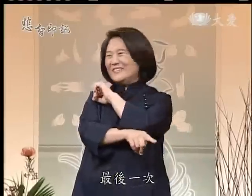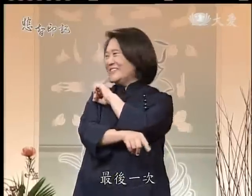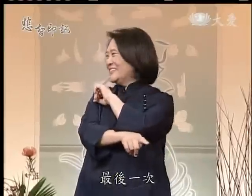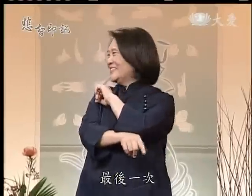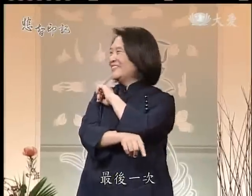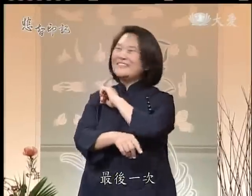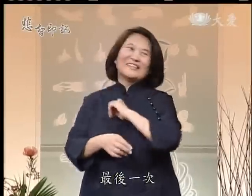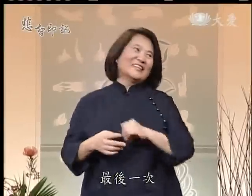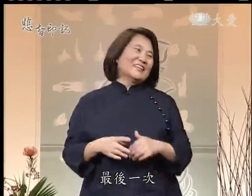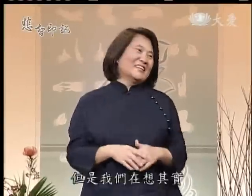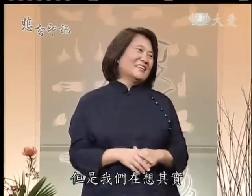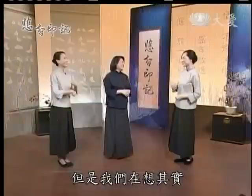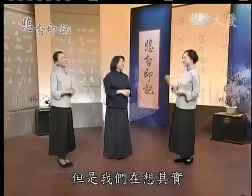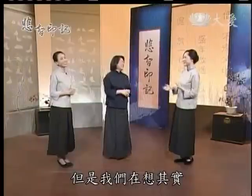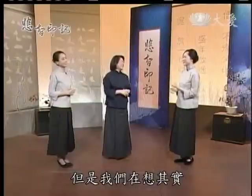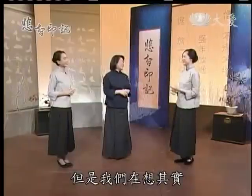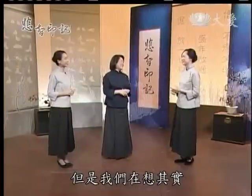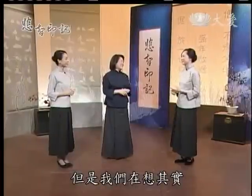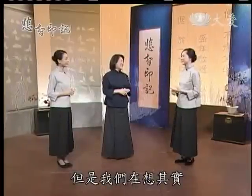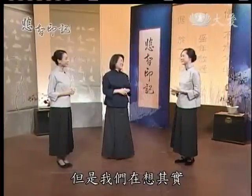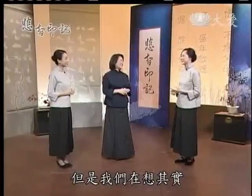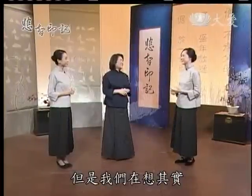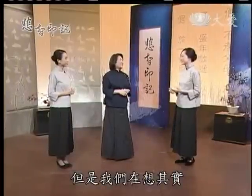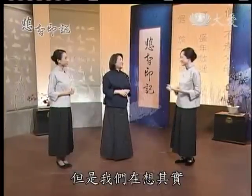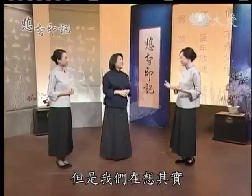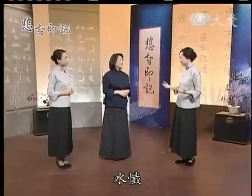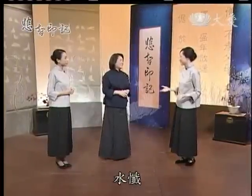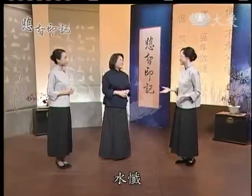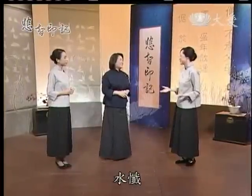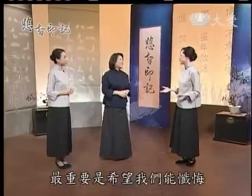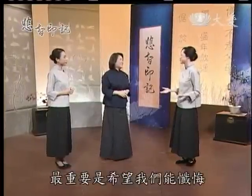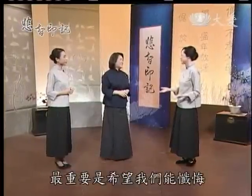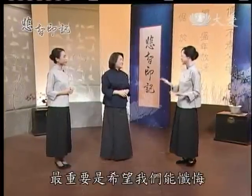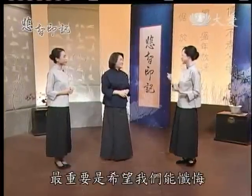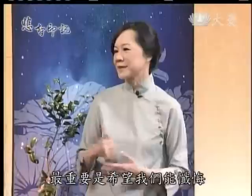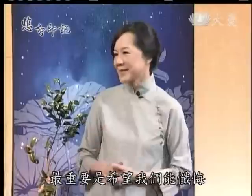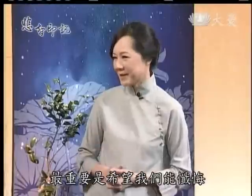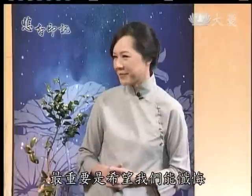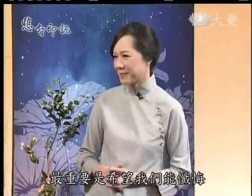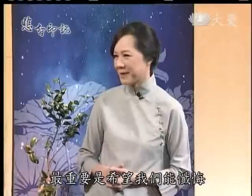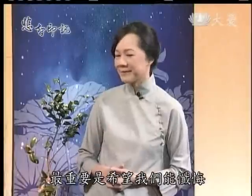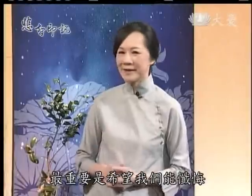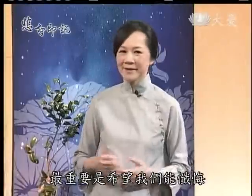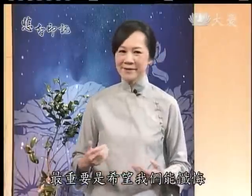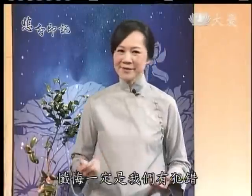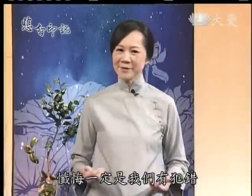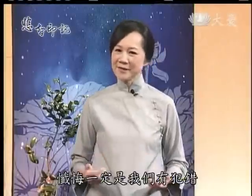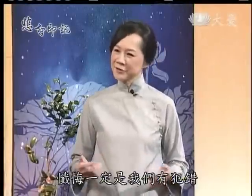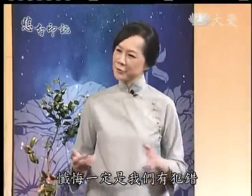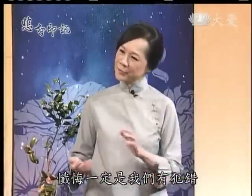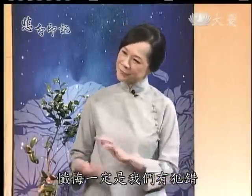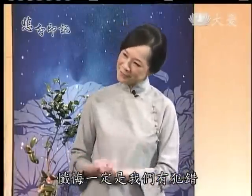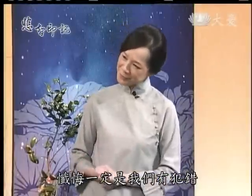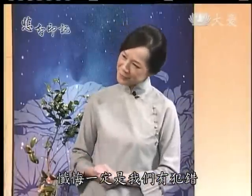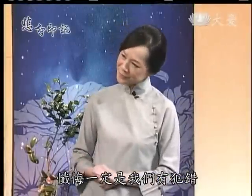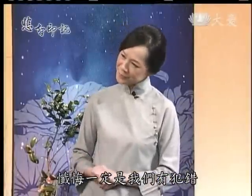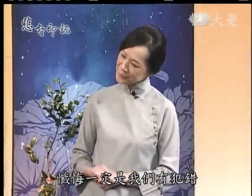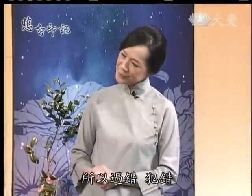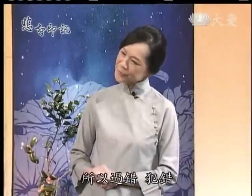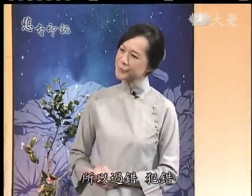最后一次。 那但是我们在想，其实水忏最重要是希望我们能忏悔嘛。 是。 那忏悔一定是我们有犯错，所以过